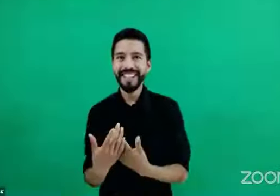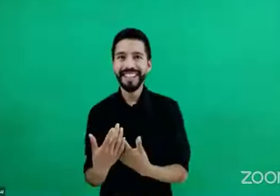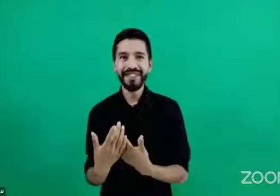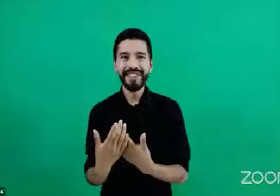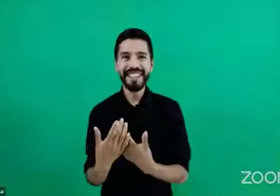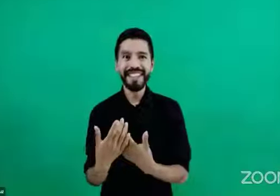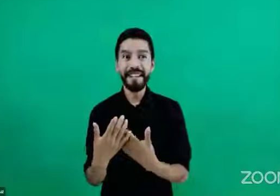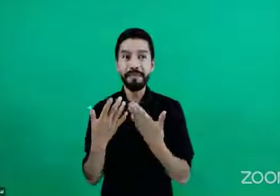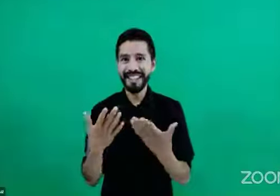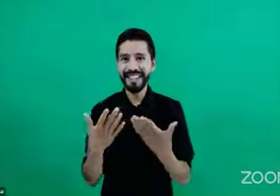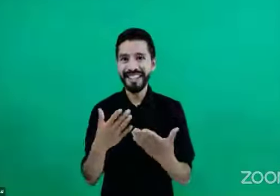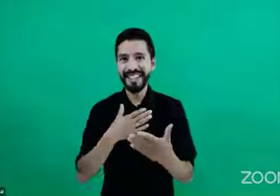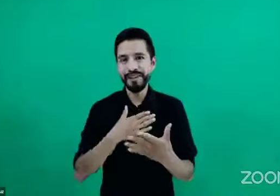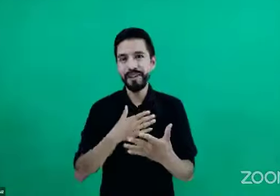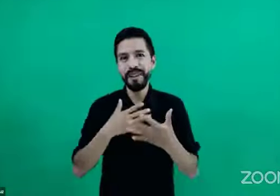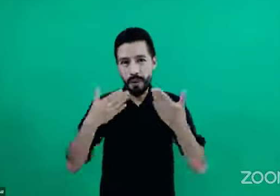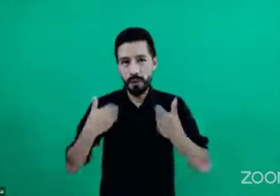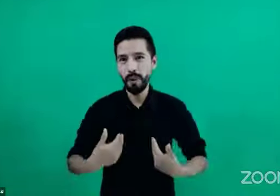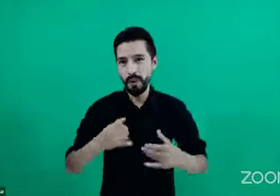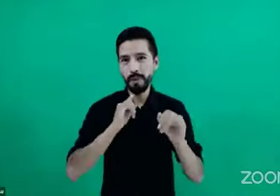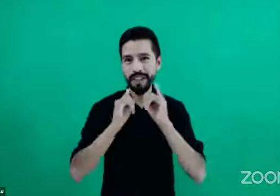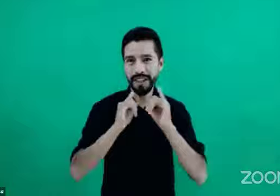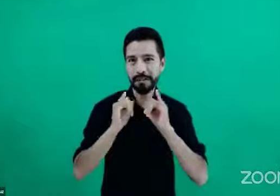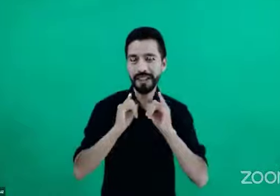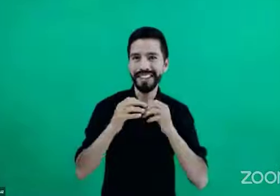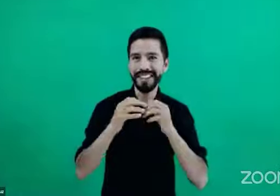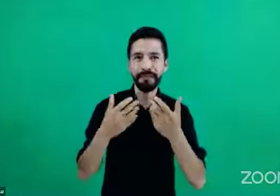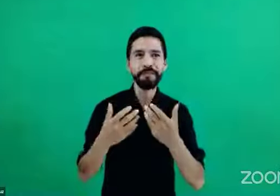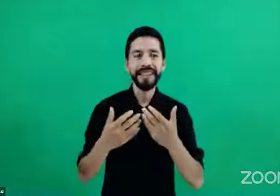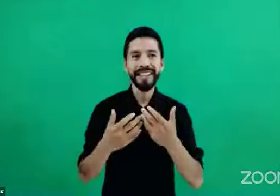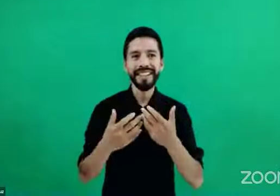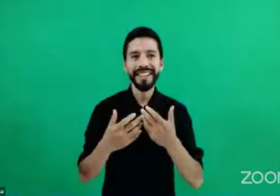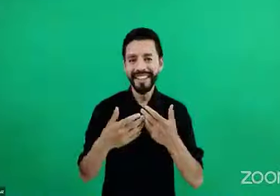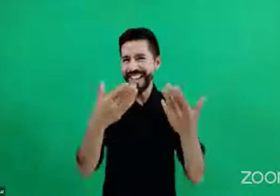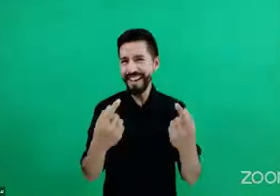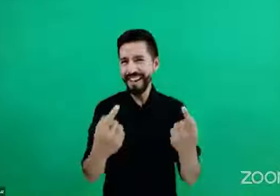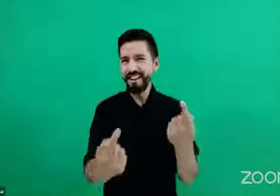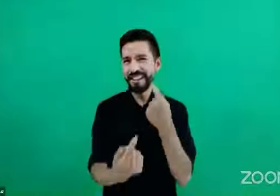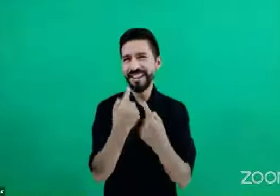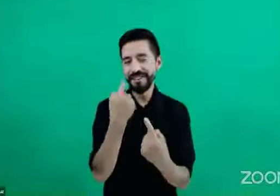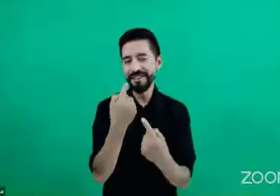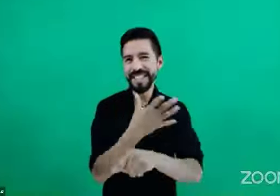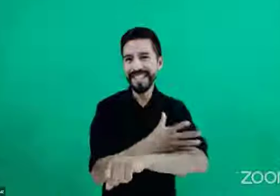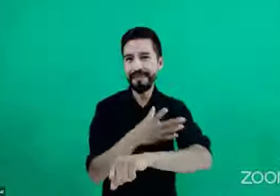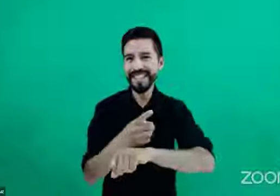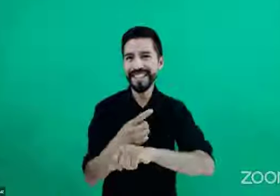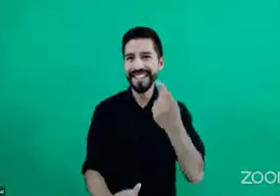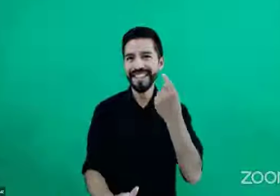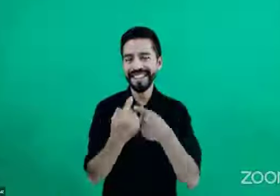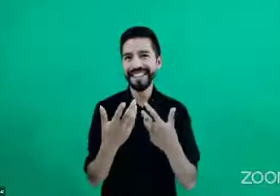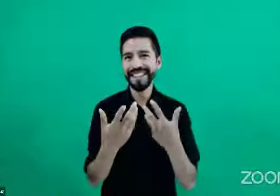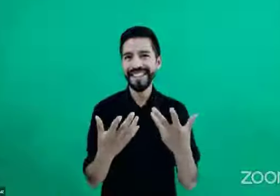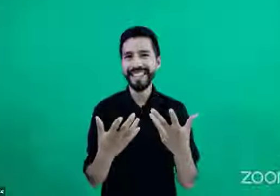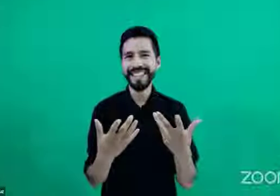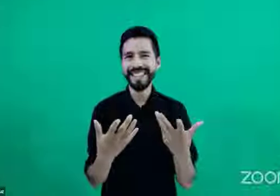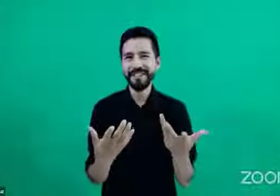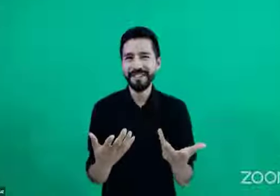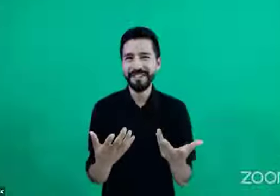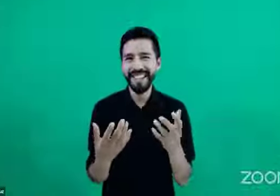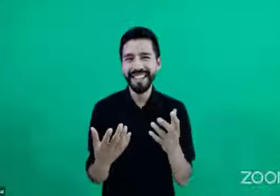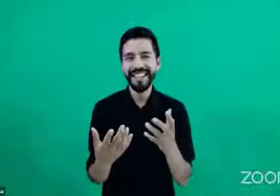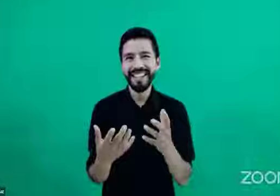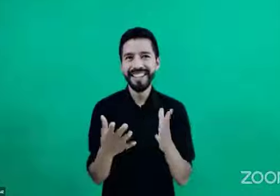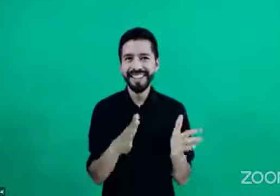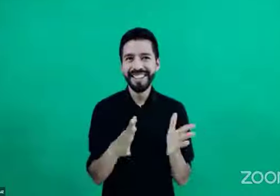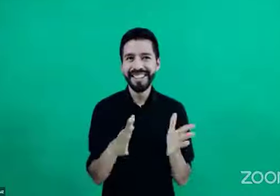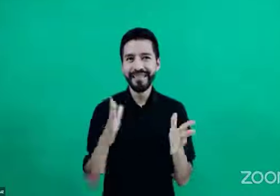oír. Entonces, imagínate eso como intérprete, ¿no? Y te llega a ofender, honestamente, te llega a decir, bueno,